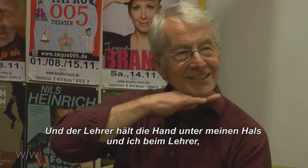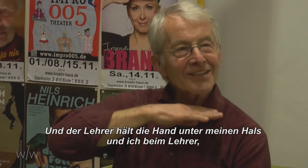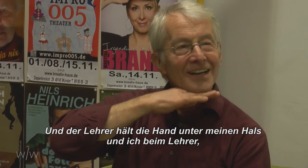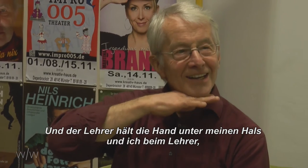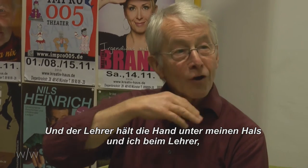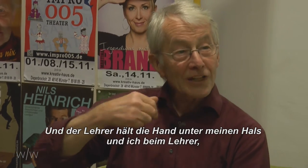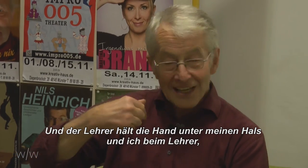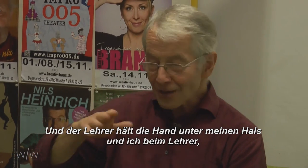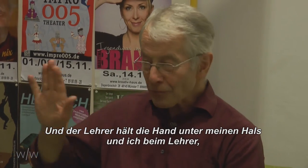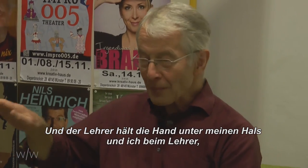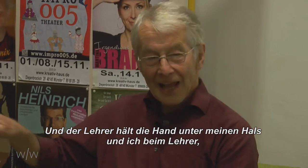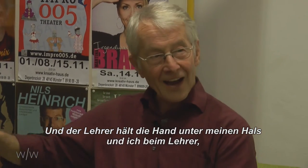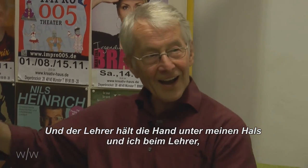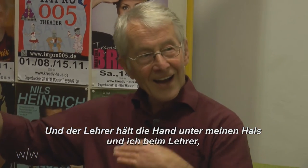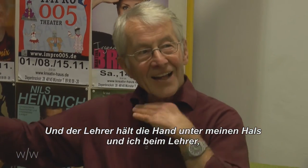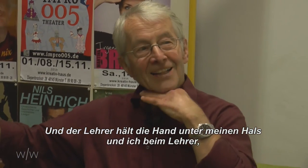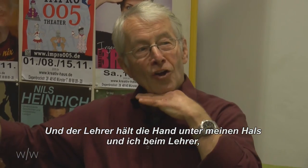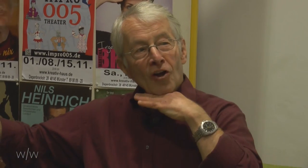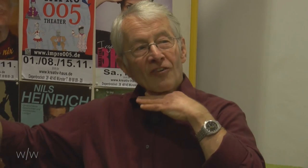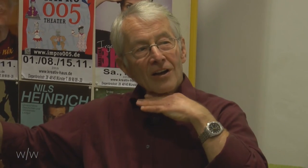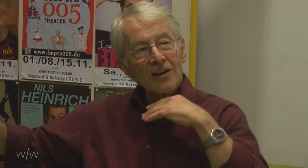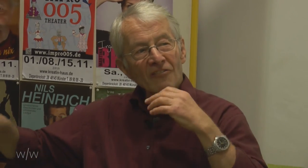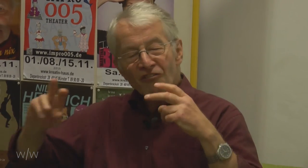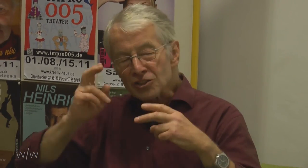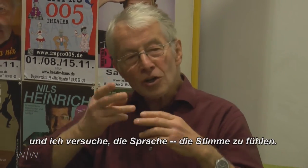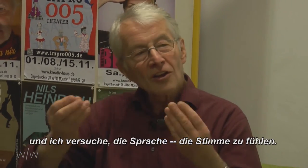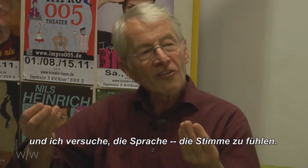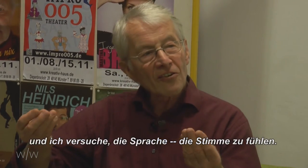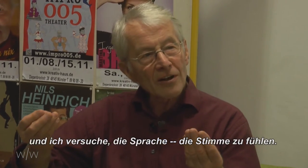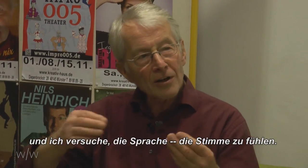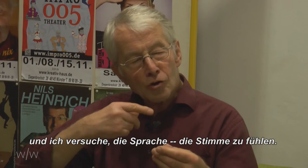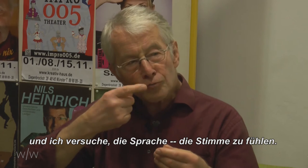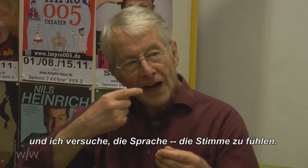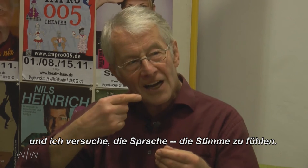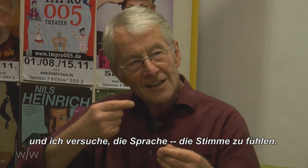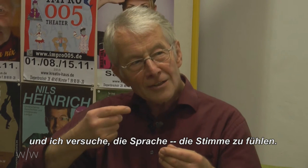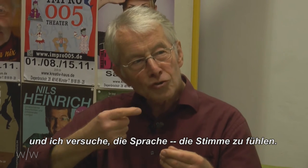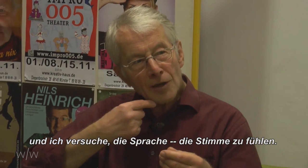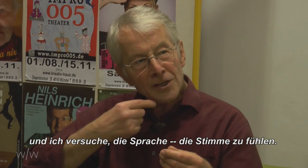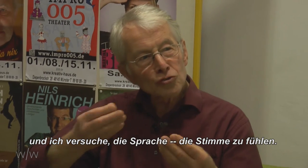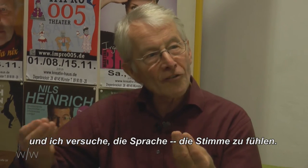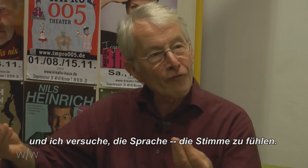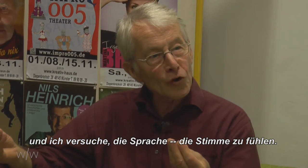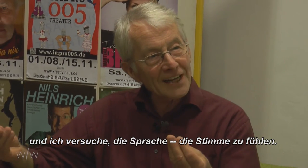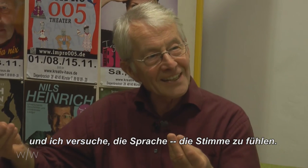und ich beim Lehrer. Da können wir versuchen, Sprache, Stimme zu füllen.